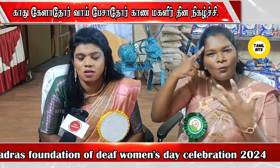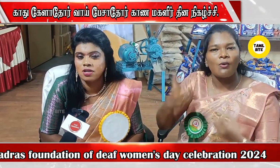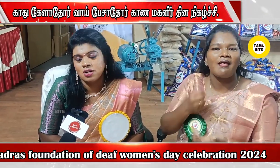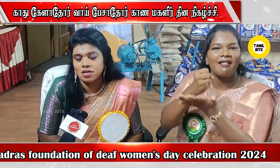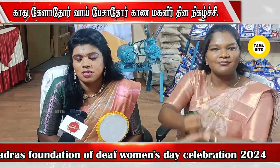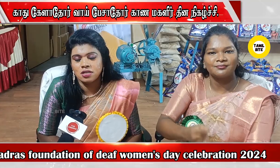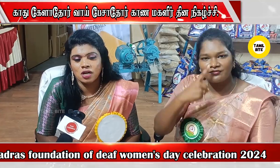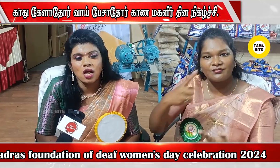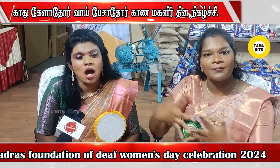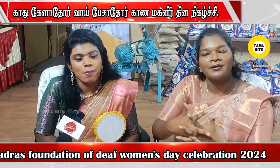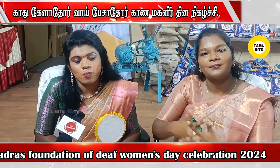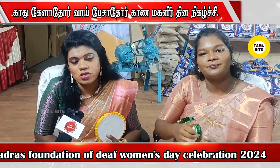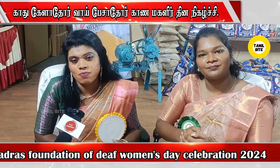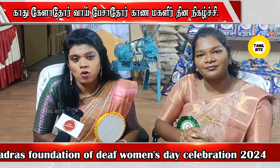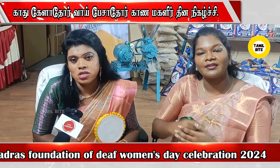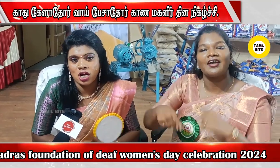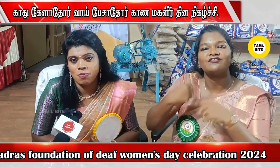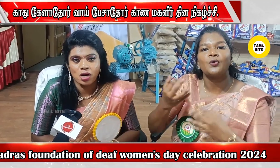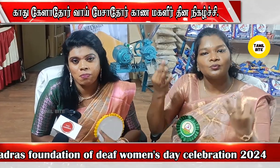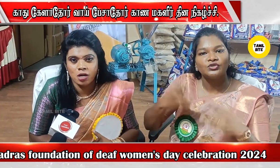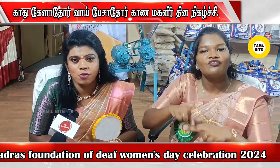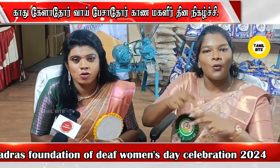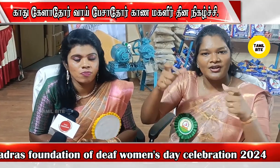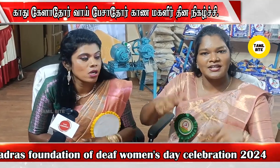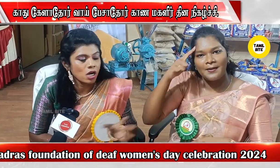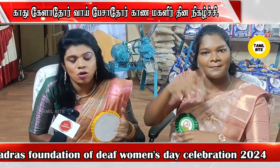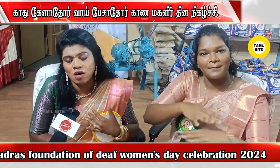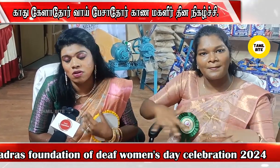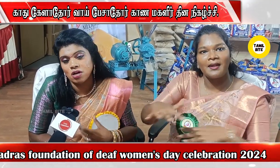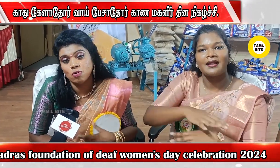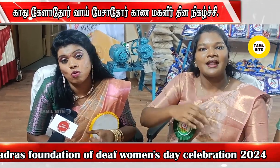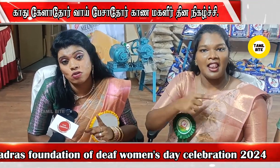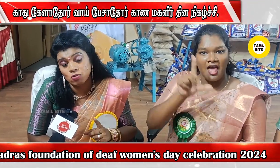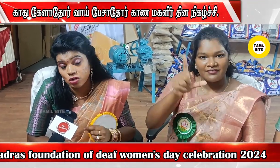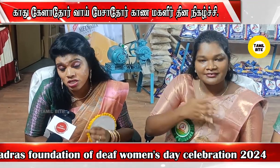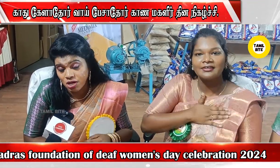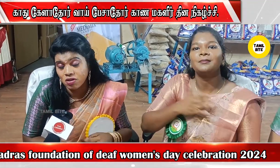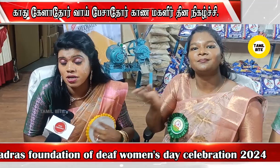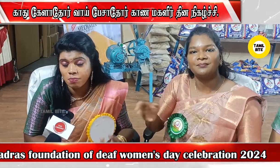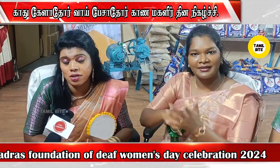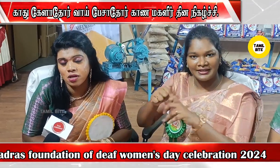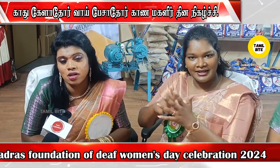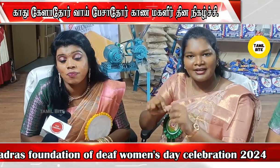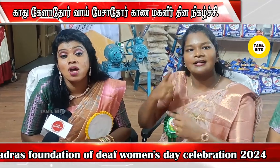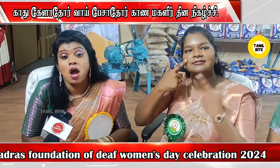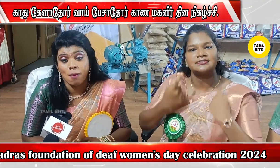orang katerin tu. Apa berita kawan tu naaran plan plan pernah. Nana lawan dia tu, urut makan tu try pernah dia tu. Apa